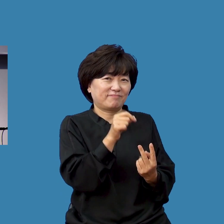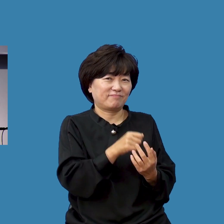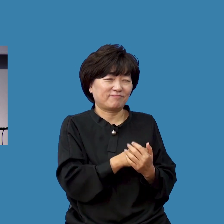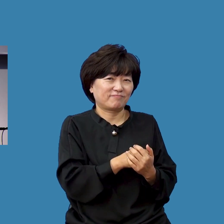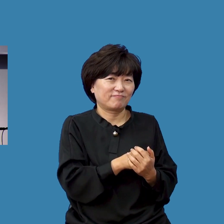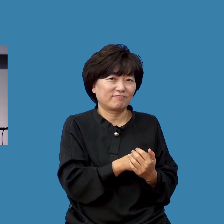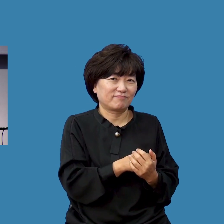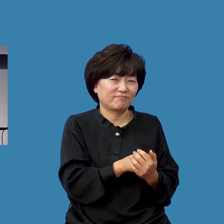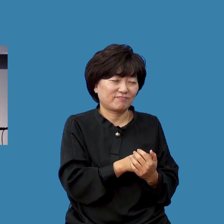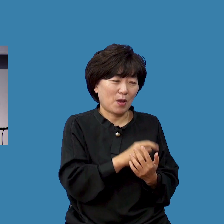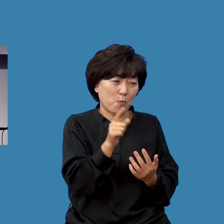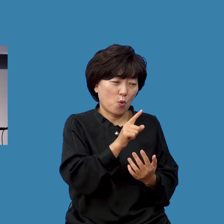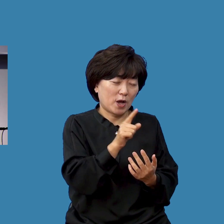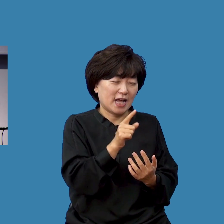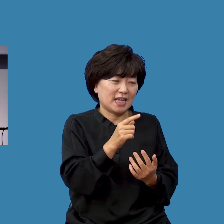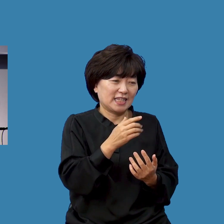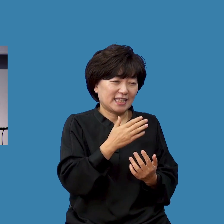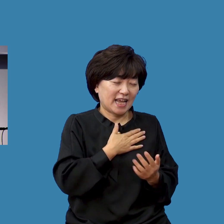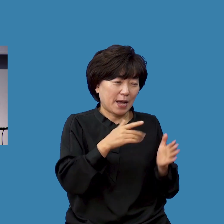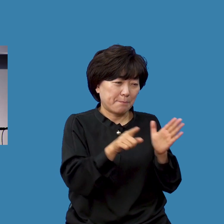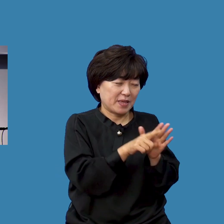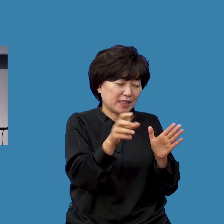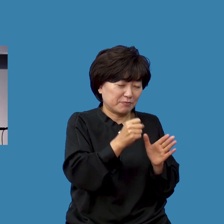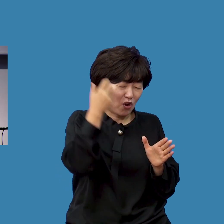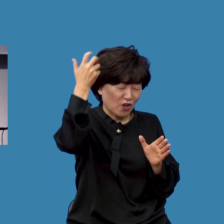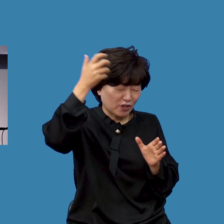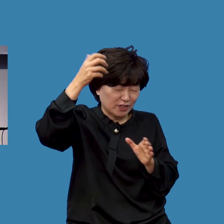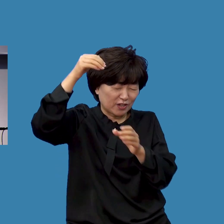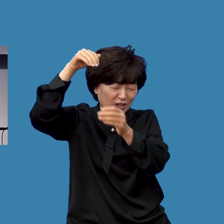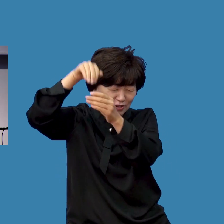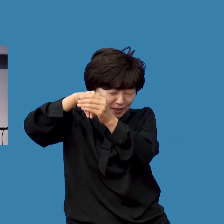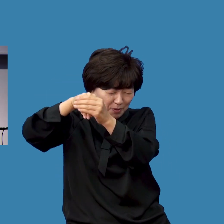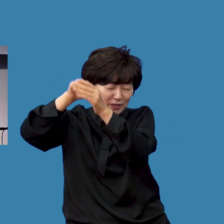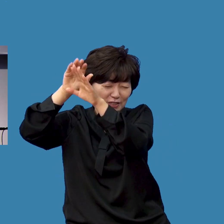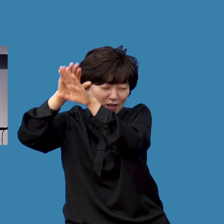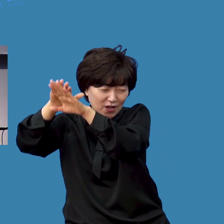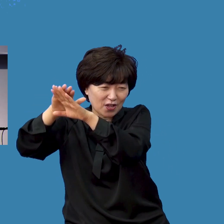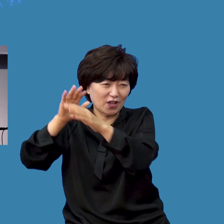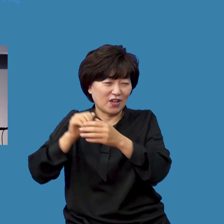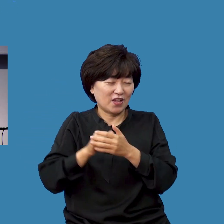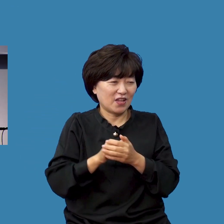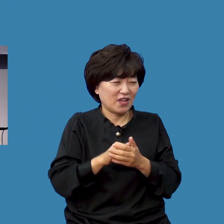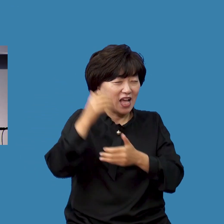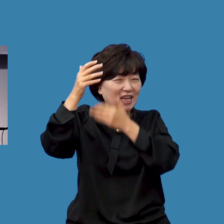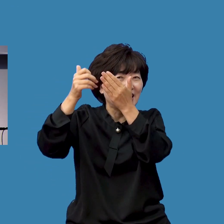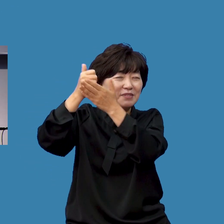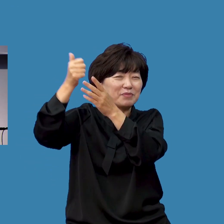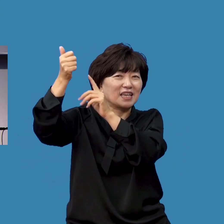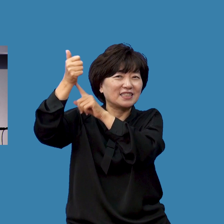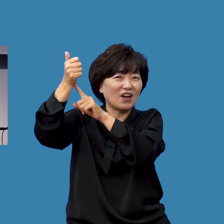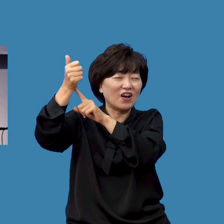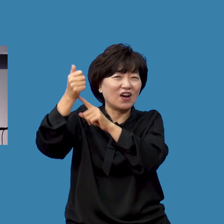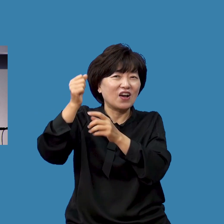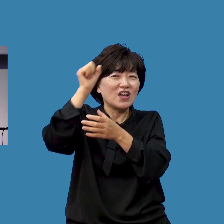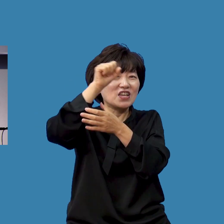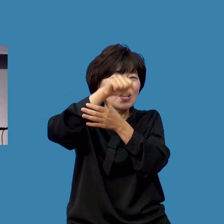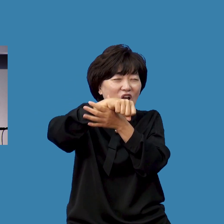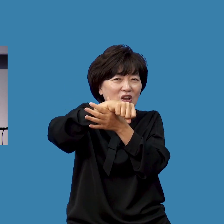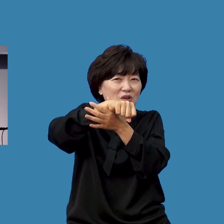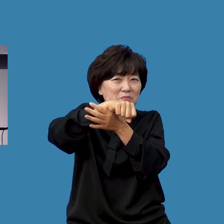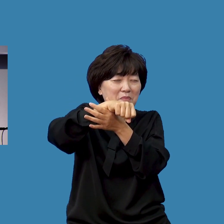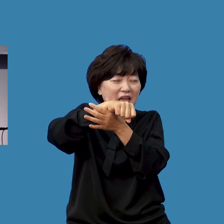거예요. 뭔가 내가 믿음으로 영적인 걸 하나님 앞에 심었어. 그럼 하나님께서